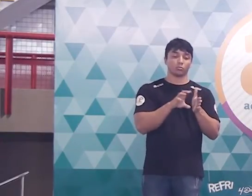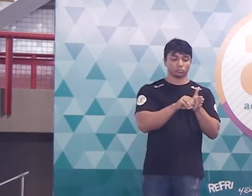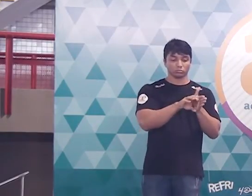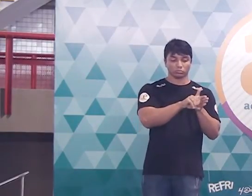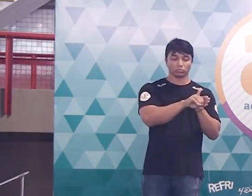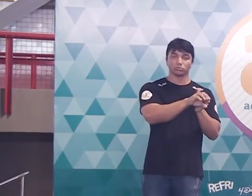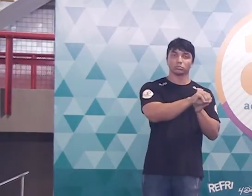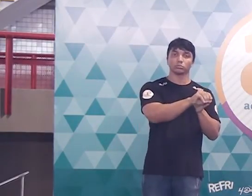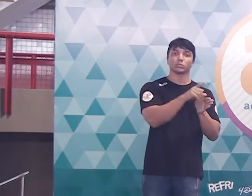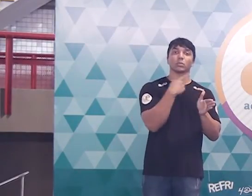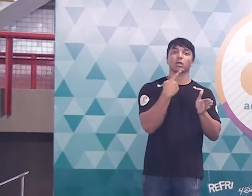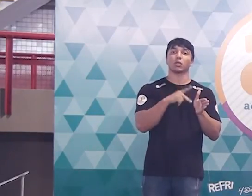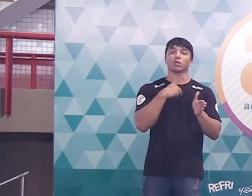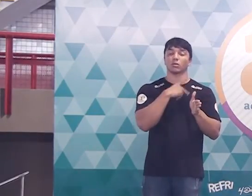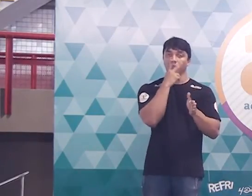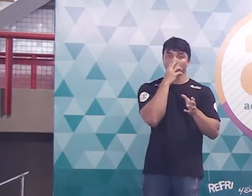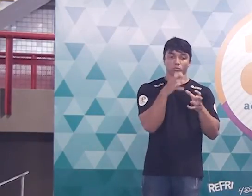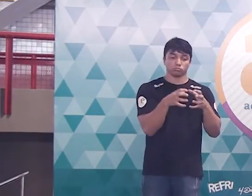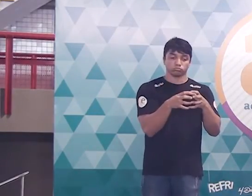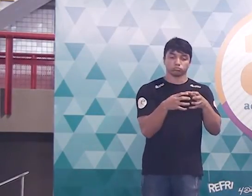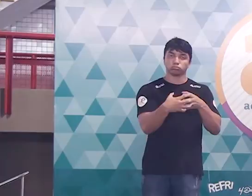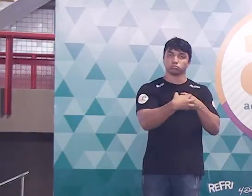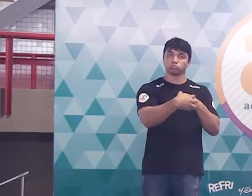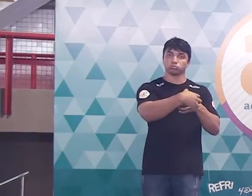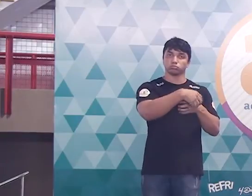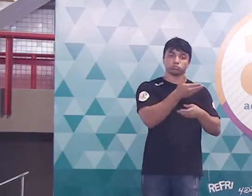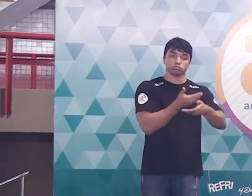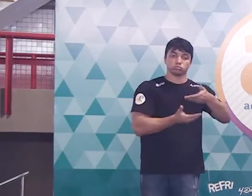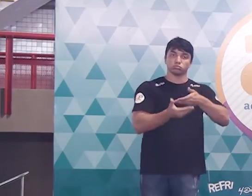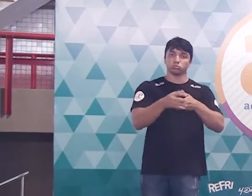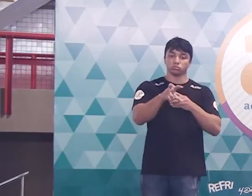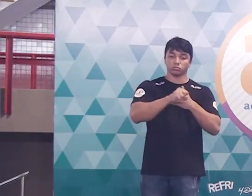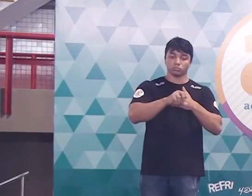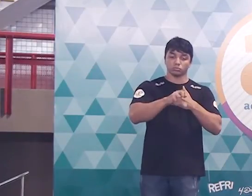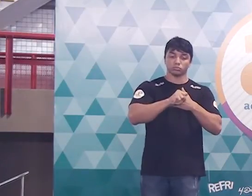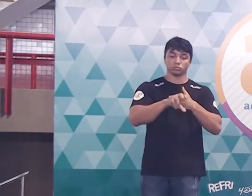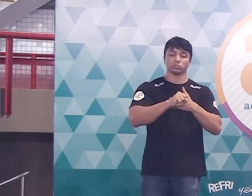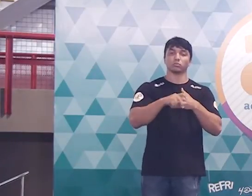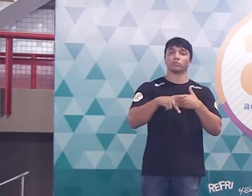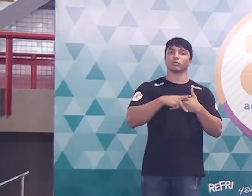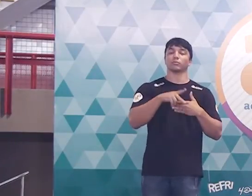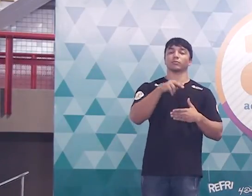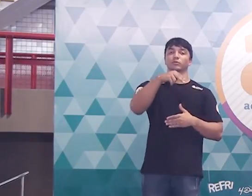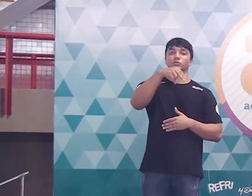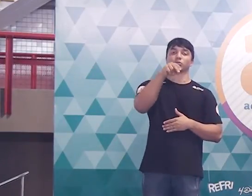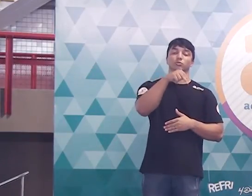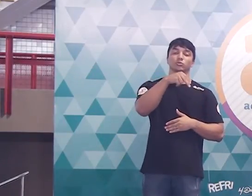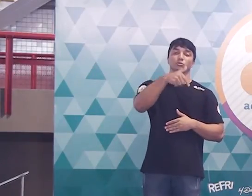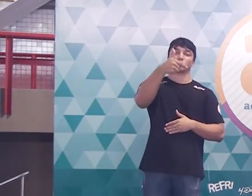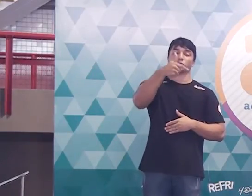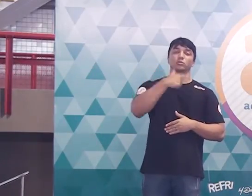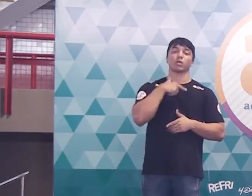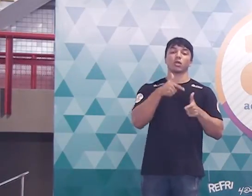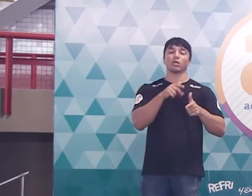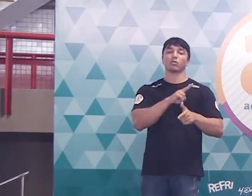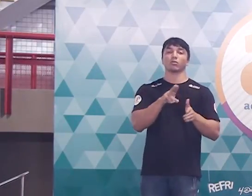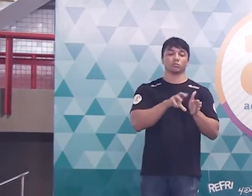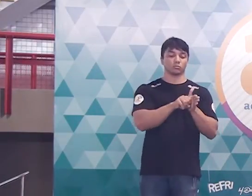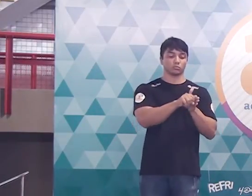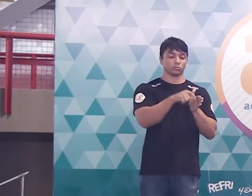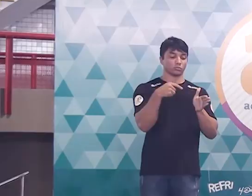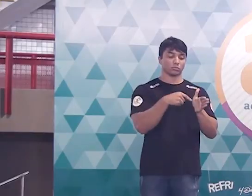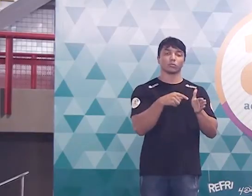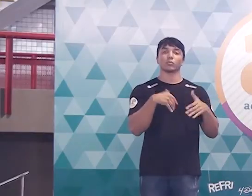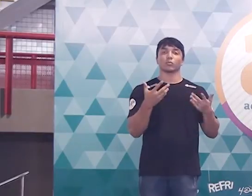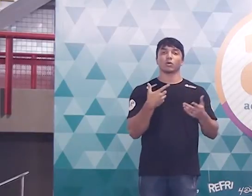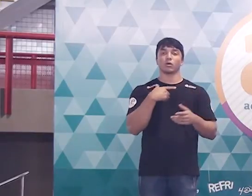bactérias que vivem mutualismo, fixando esse nitrogênio. Aliás, o nome dessas bactérias são o quê?